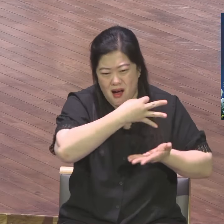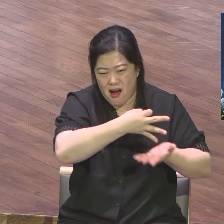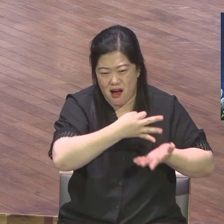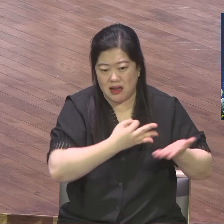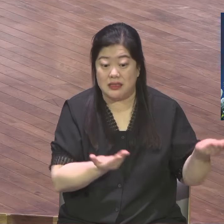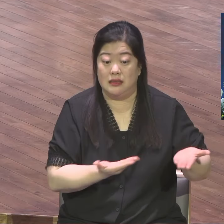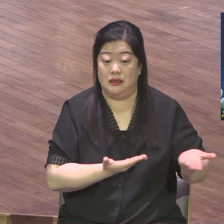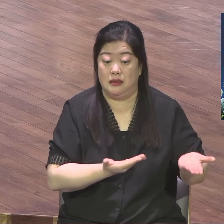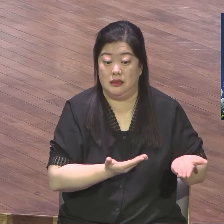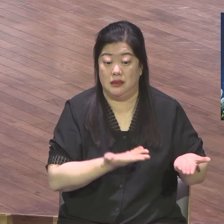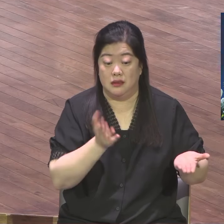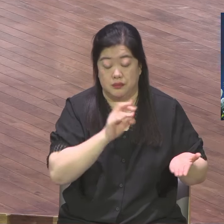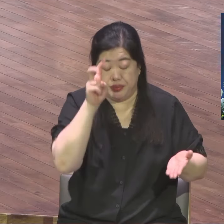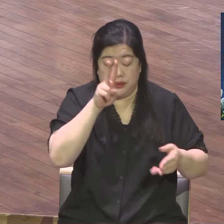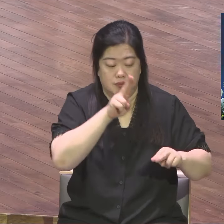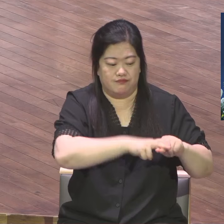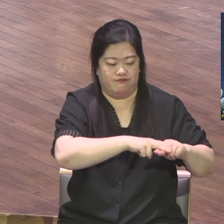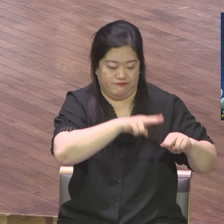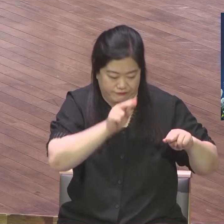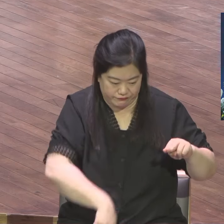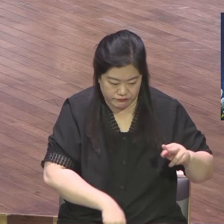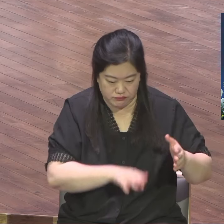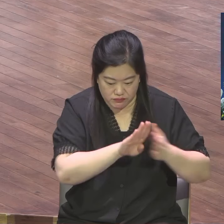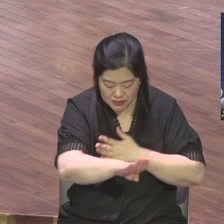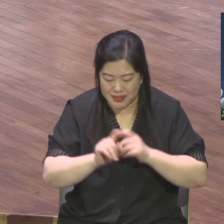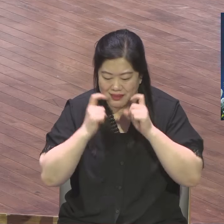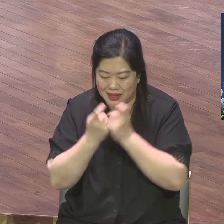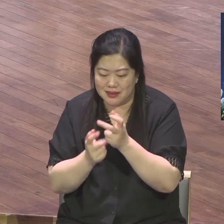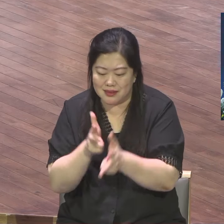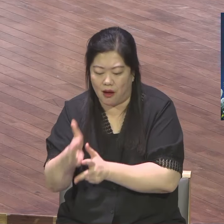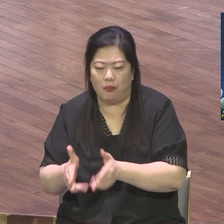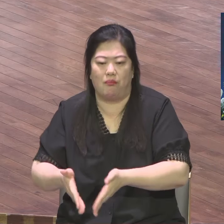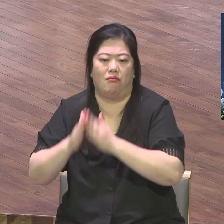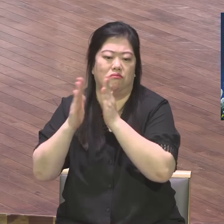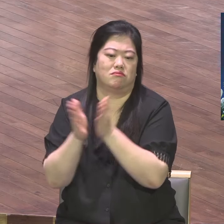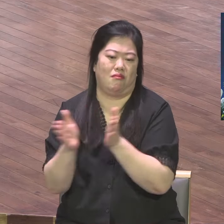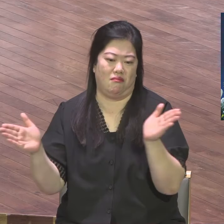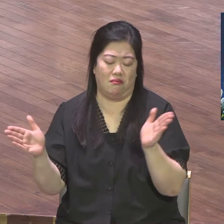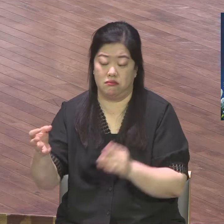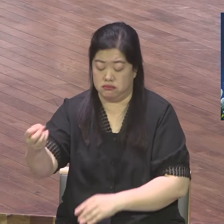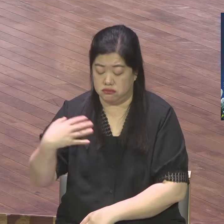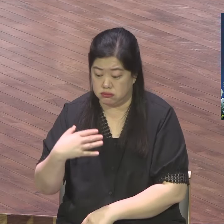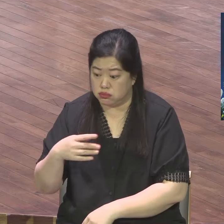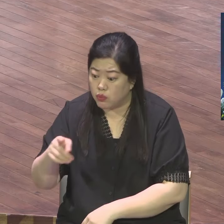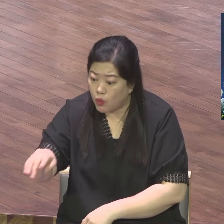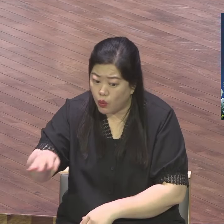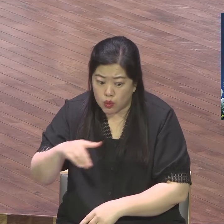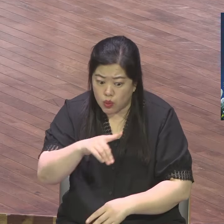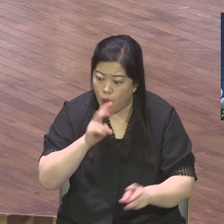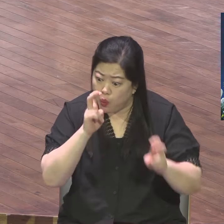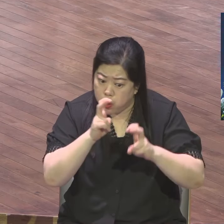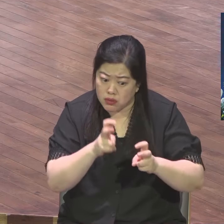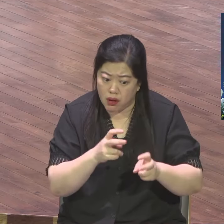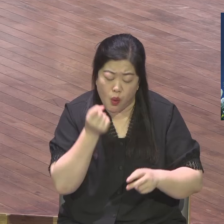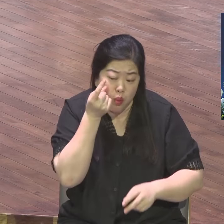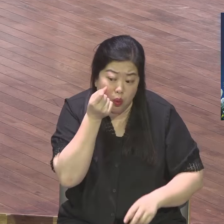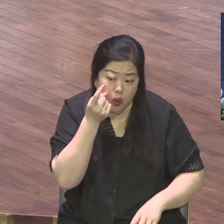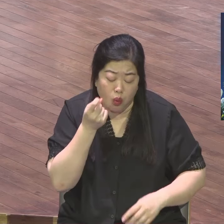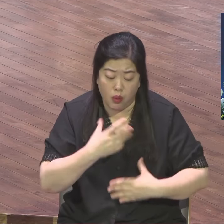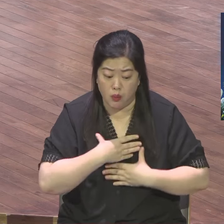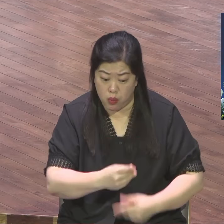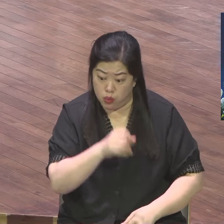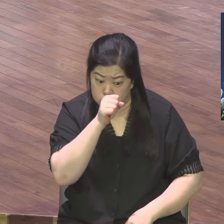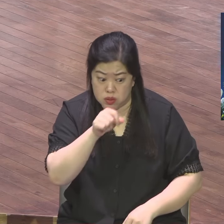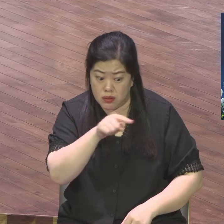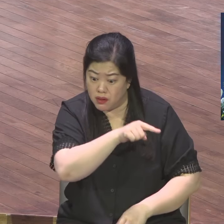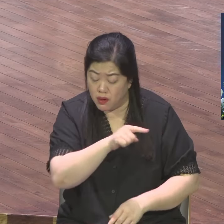위해서는 이래가 직장 다니면 안 돼서 또 마침 또 이 부인 권사님이 잘 하고 있어요. 그 사업을 더 크게